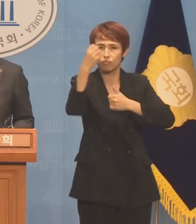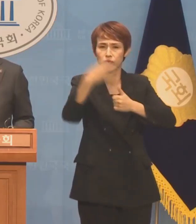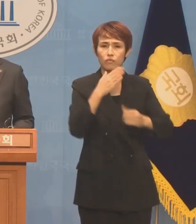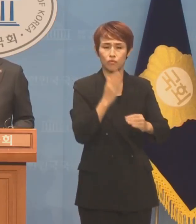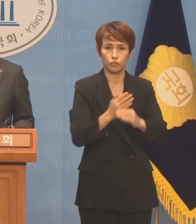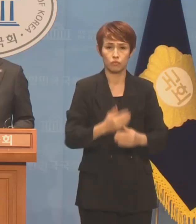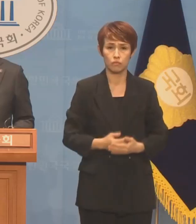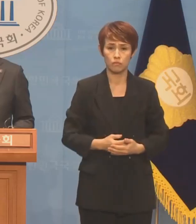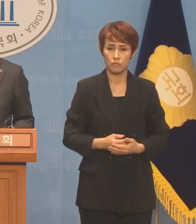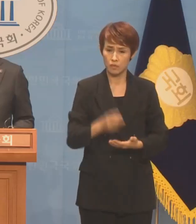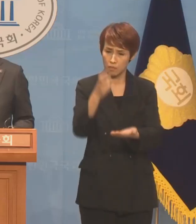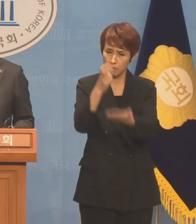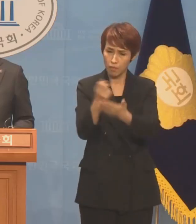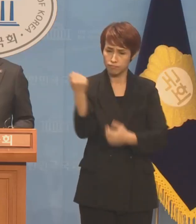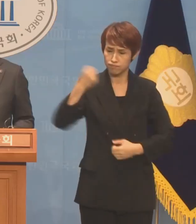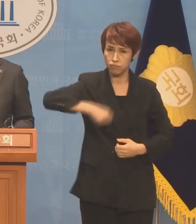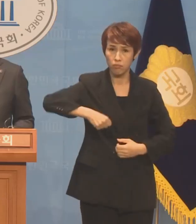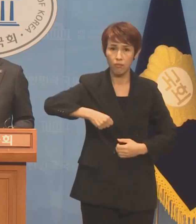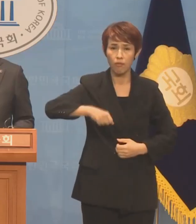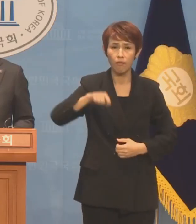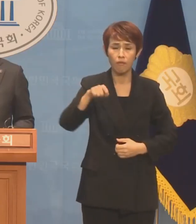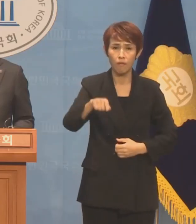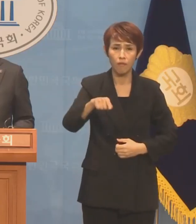버젓이 법을 어기며 내란 단죄를 방해하고 있는 것입니다.